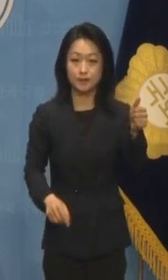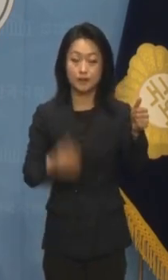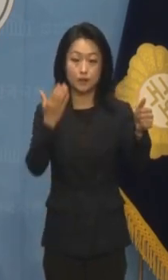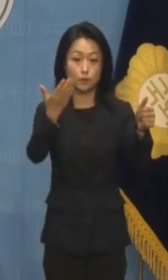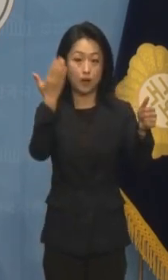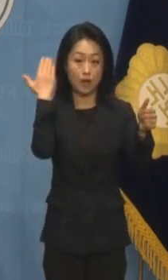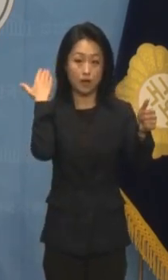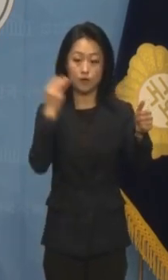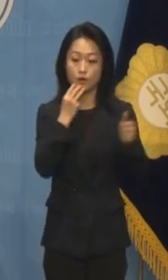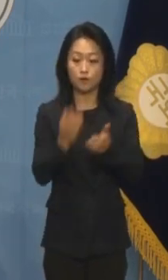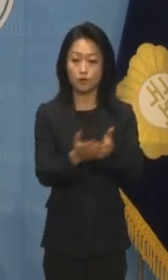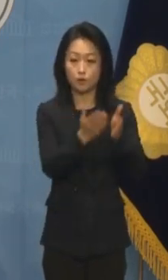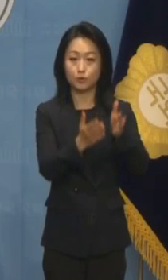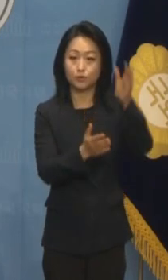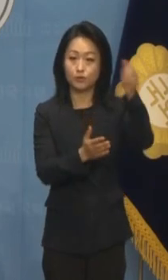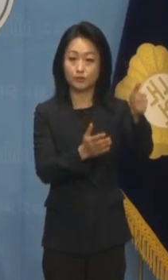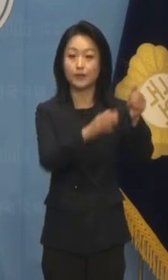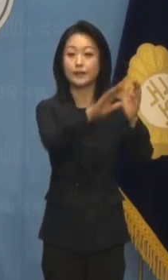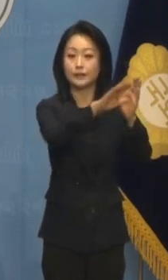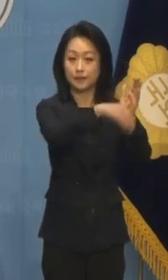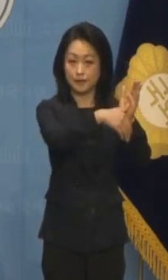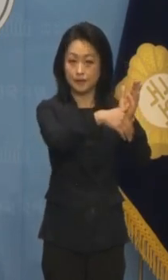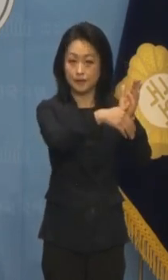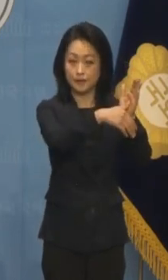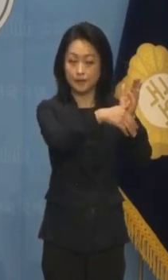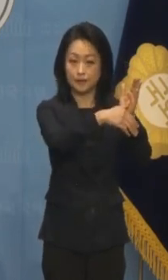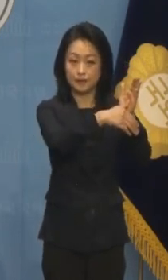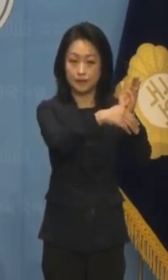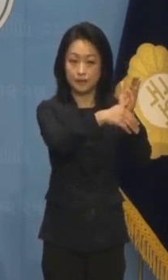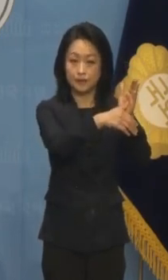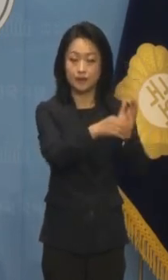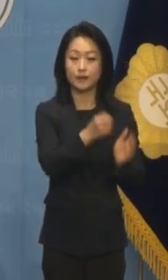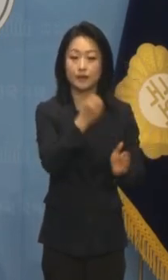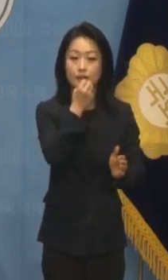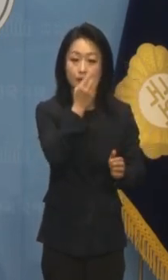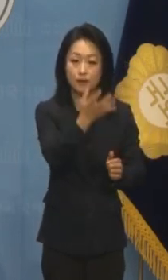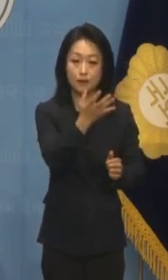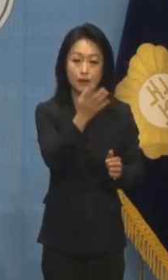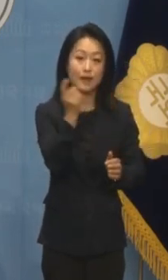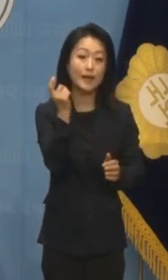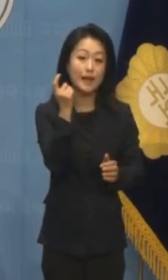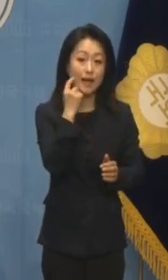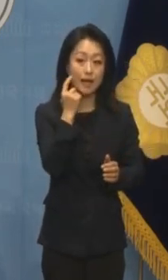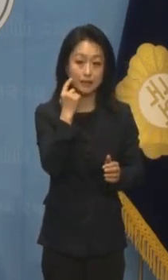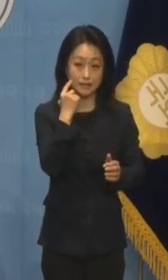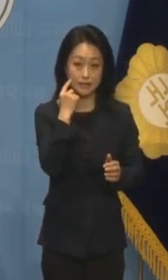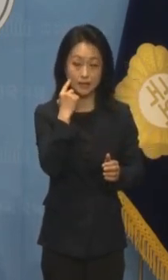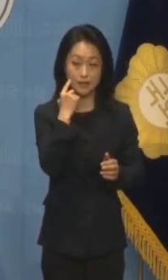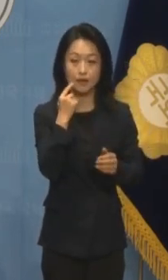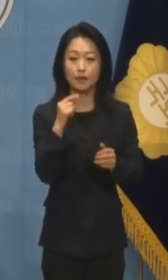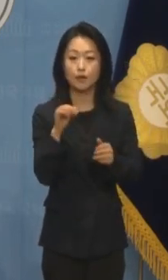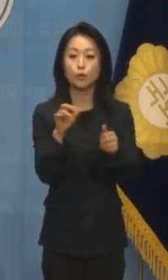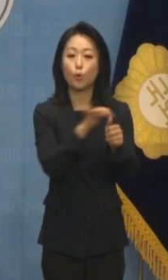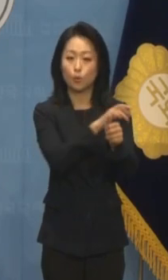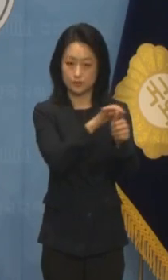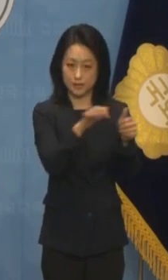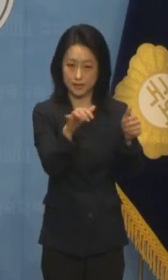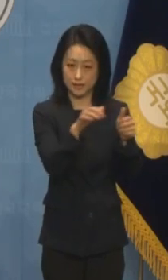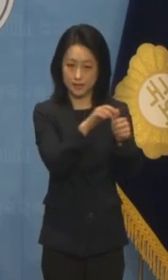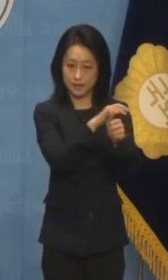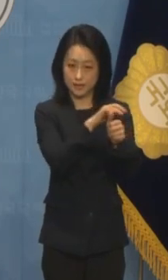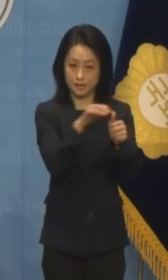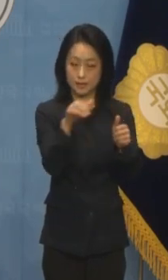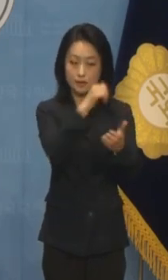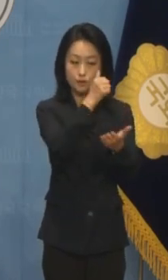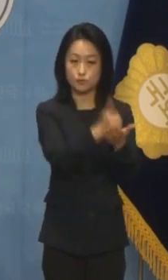과거 경기지사 시절에 위증을 교사하는 내용으로 지금 현재 재판을 받고 있죠.